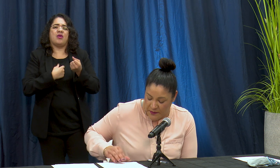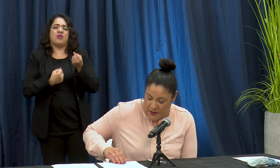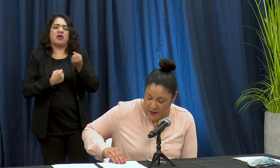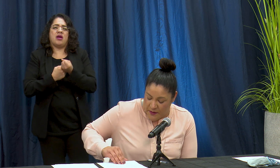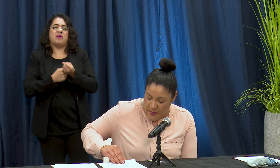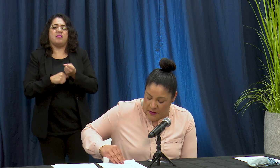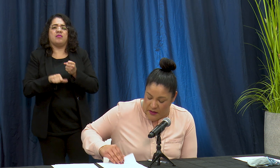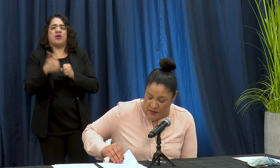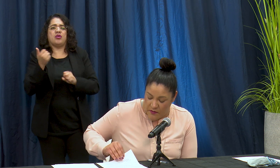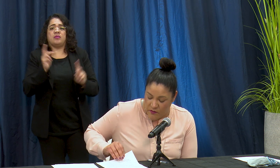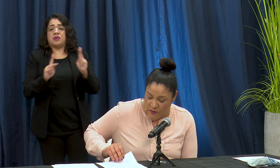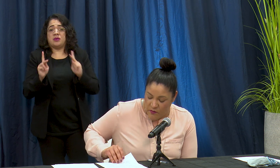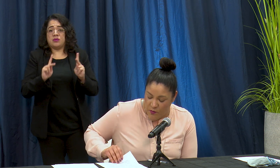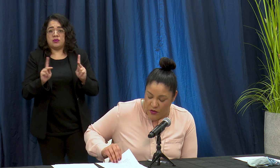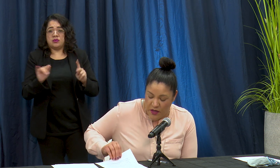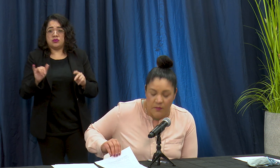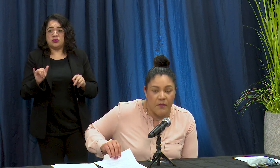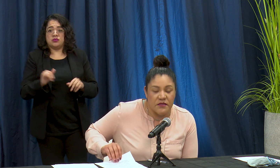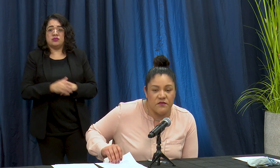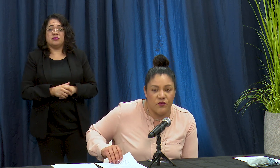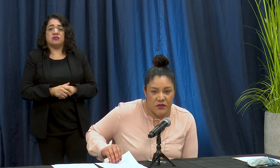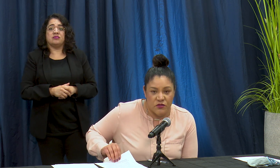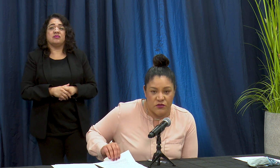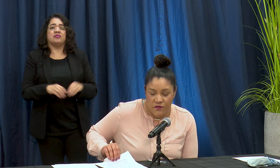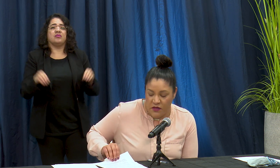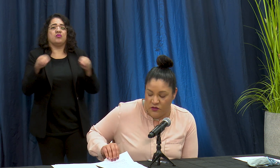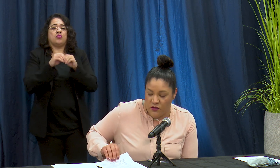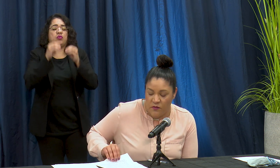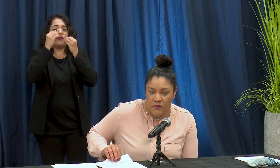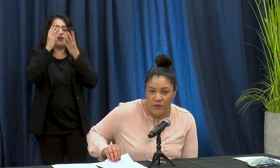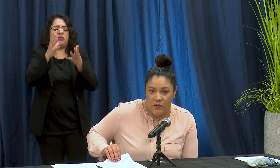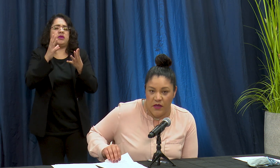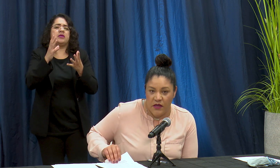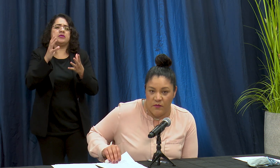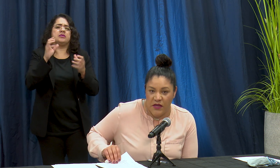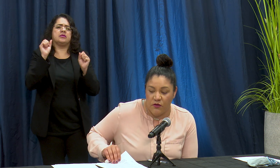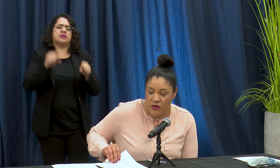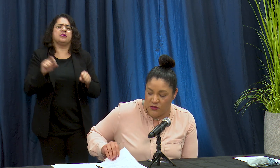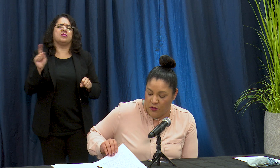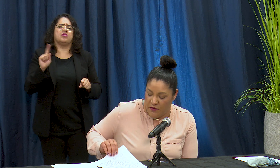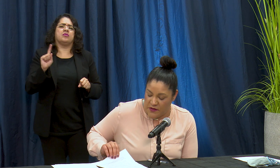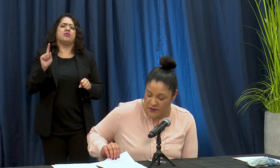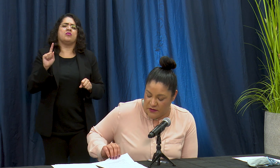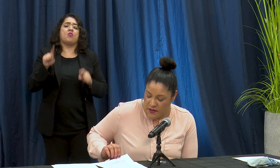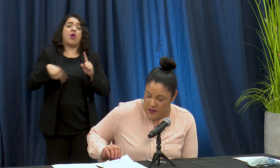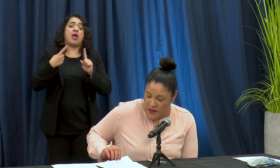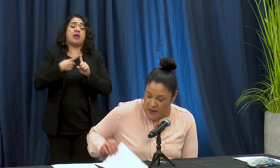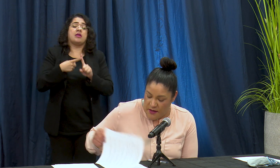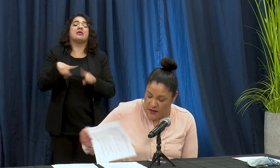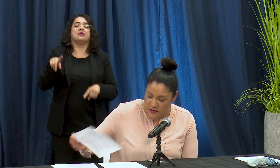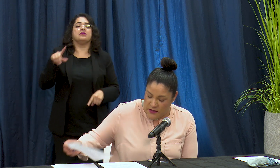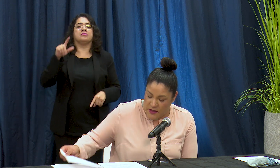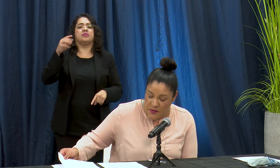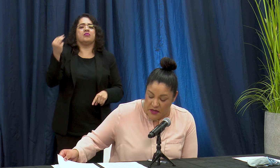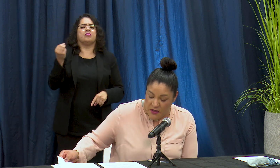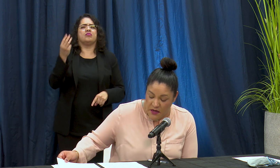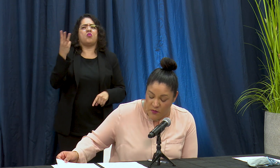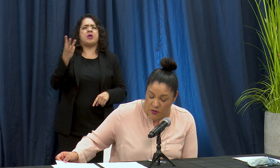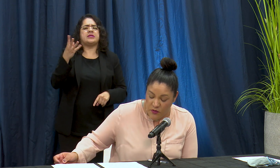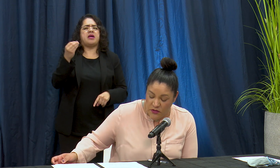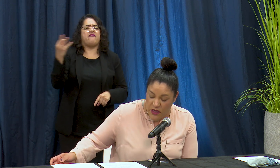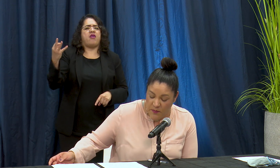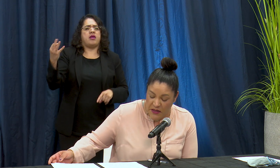también. Y como dije, más información sobre eso el miércoles o jueves.